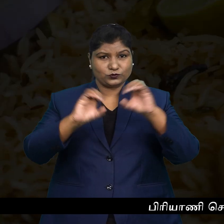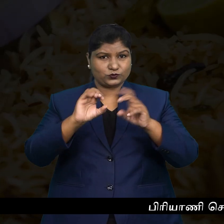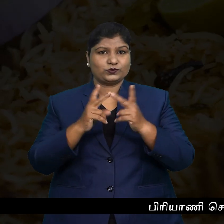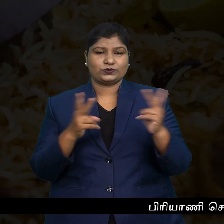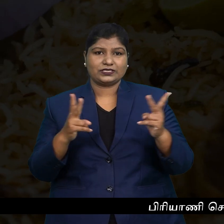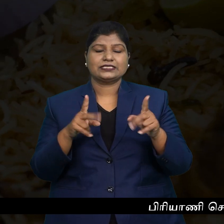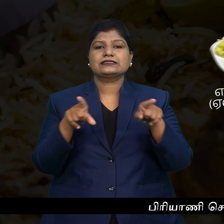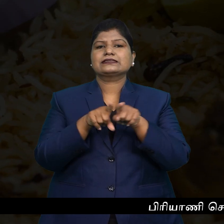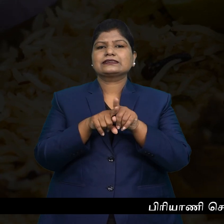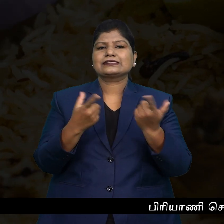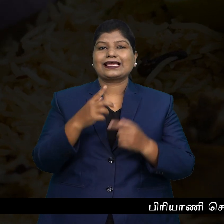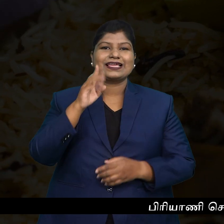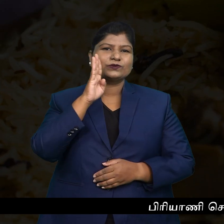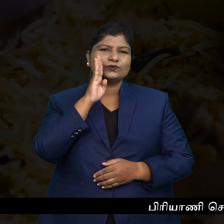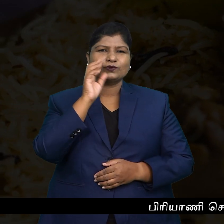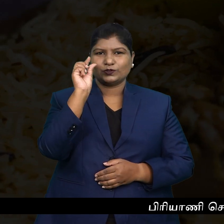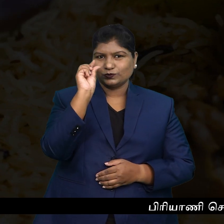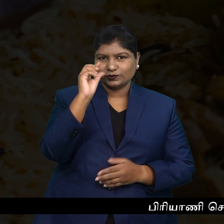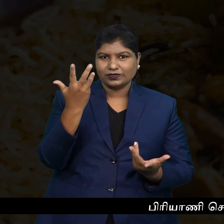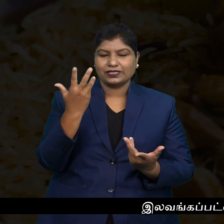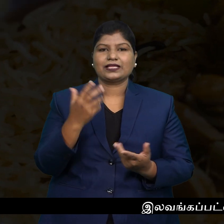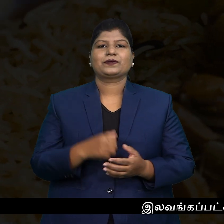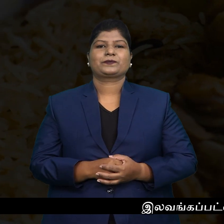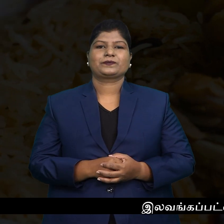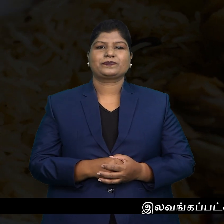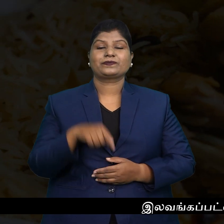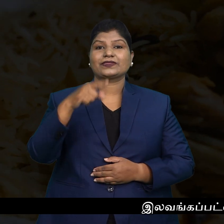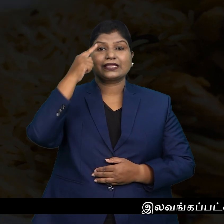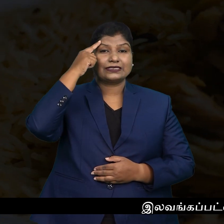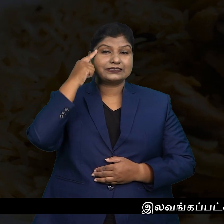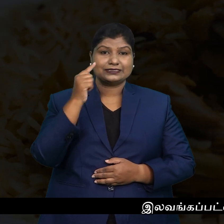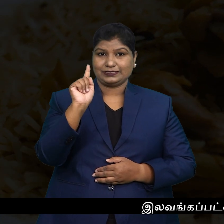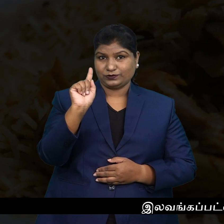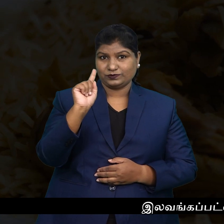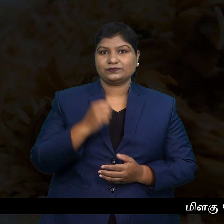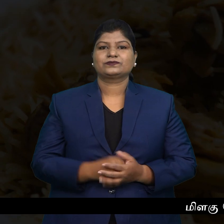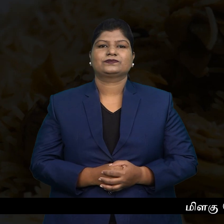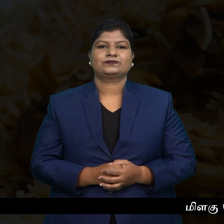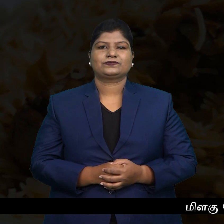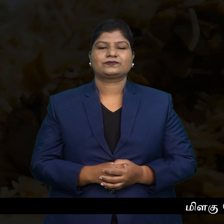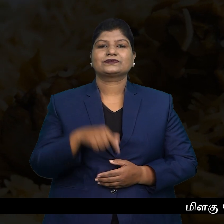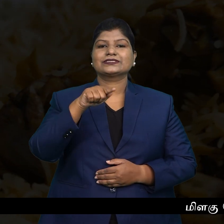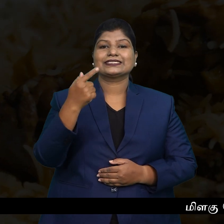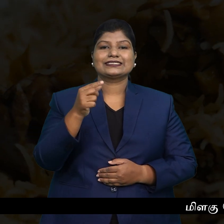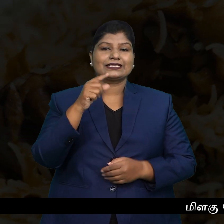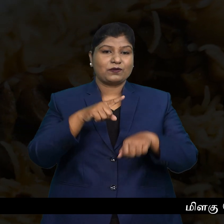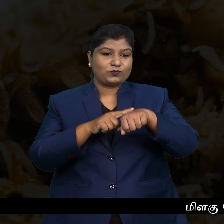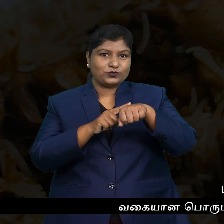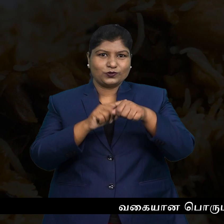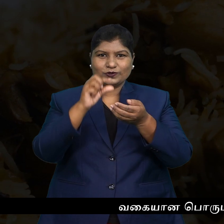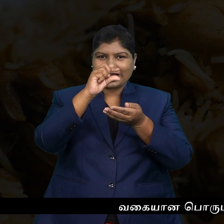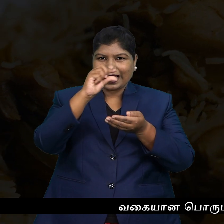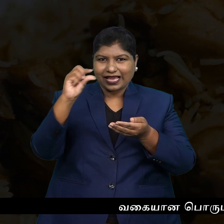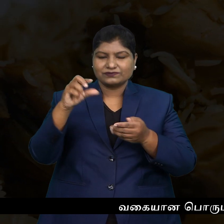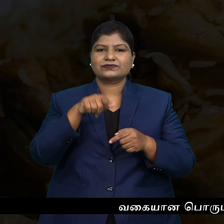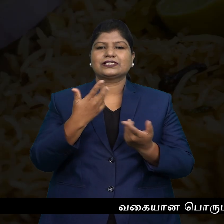பிரியாணி செய்ய ஏலக்காய், கிராம்பு, லவங்கப்பட்டை, பிரியாணி இலைகள், மிளகு போன்ற பல்வேறு